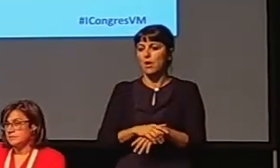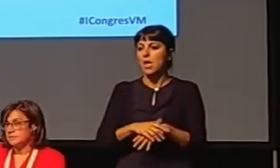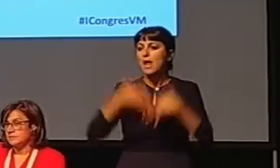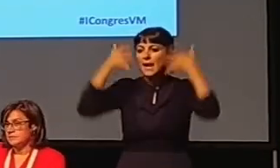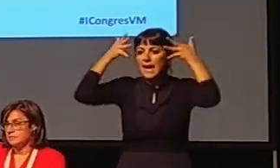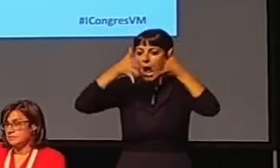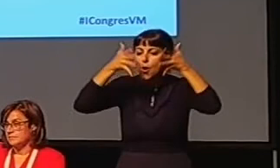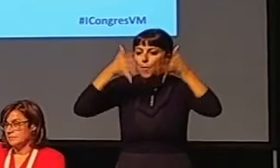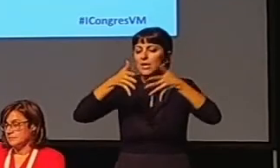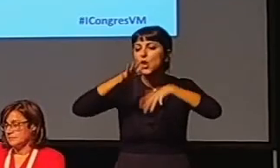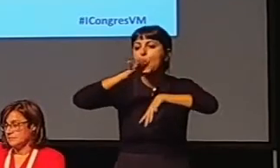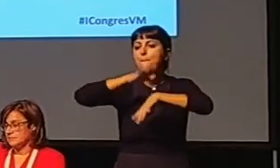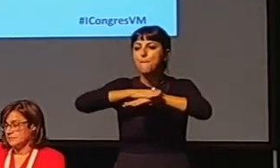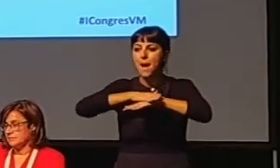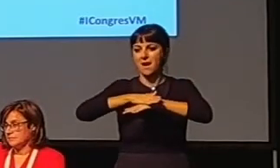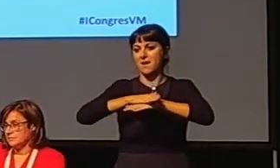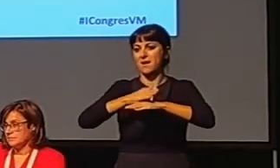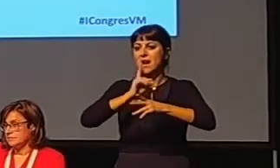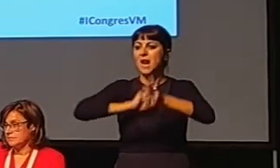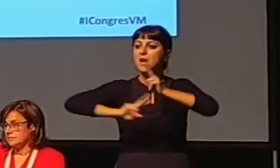haurien d'articular la resposta.